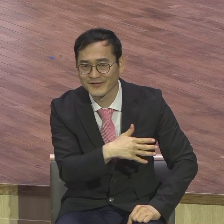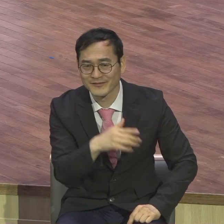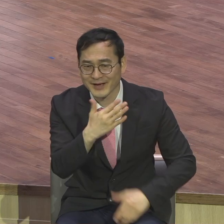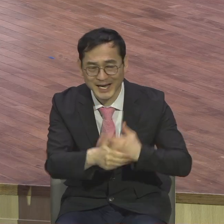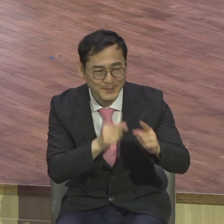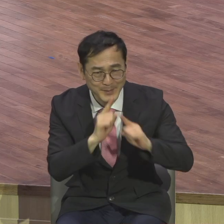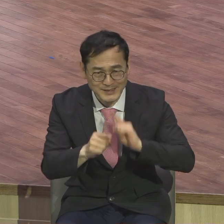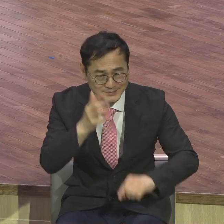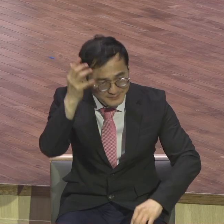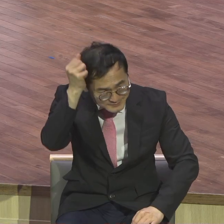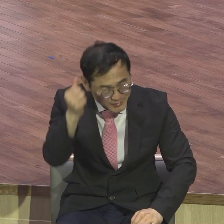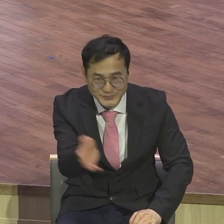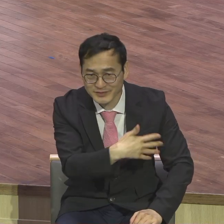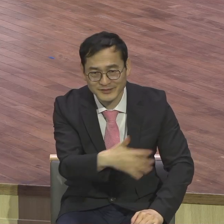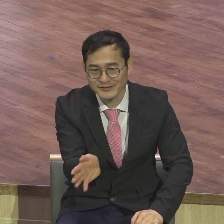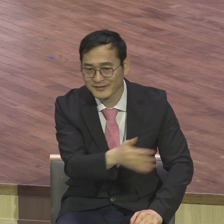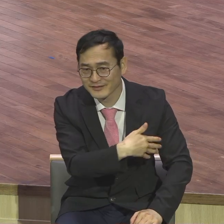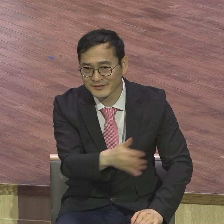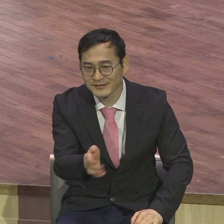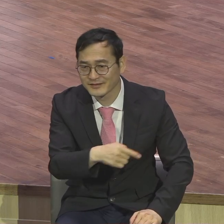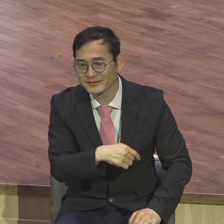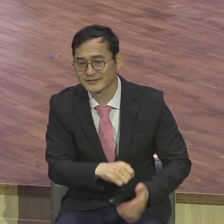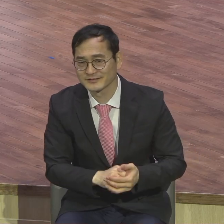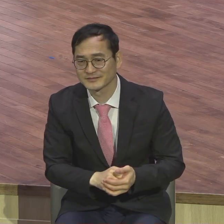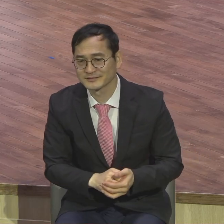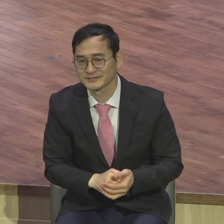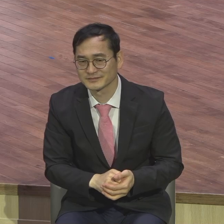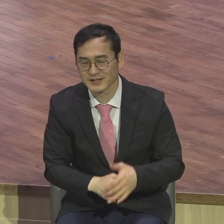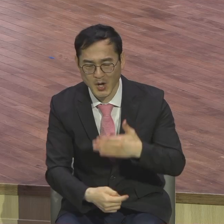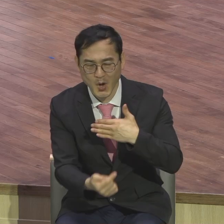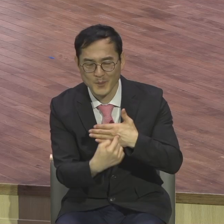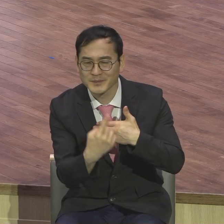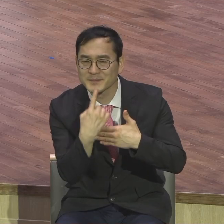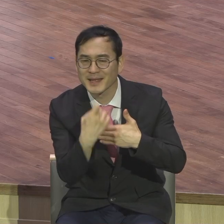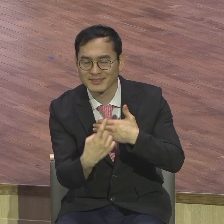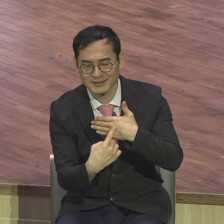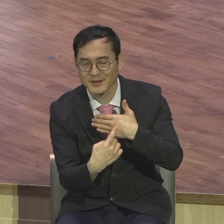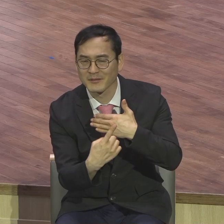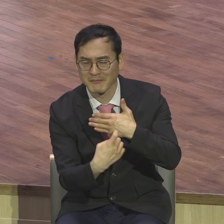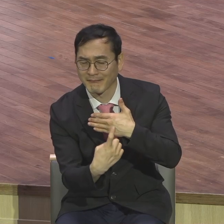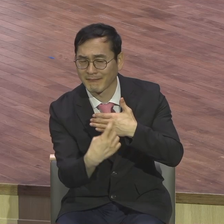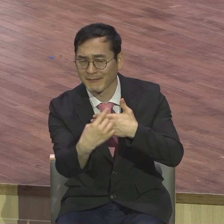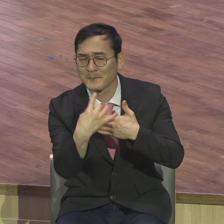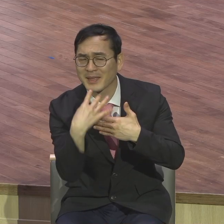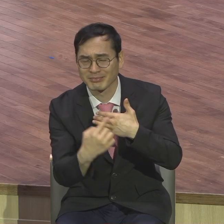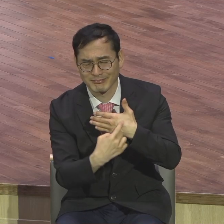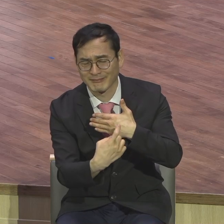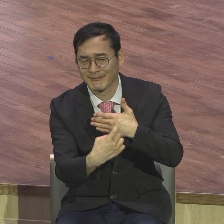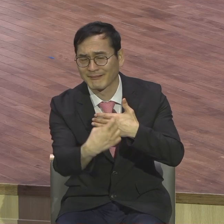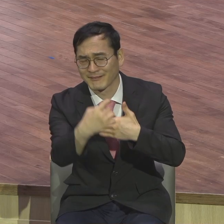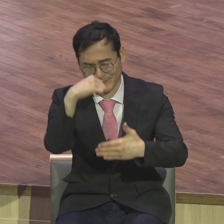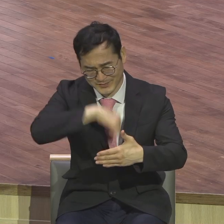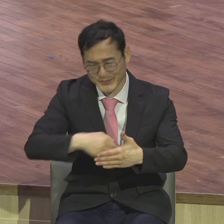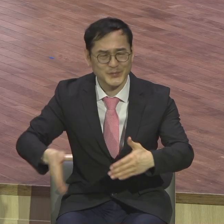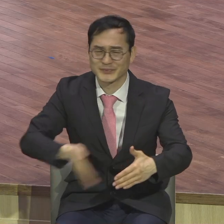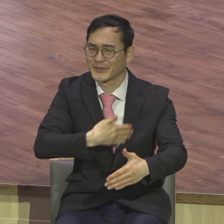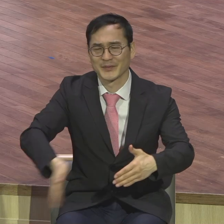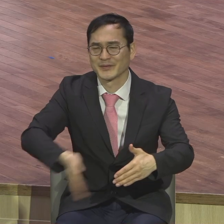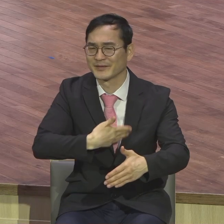임신이야. 배만 뿔룩 나왔지. 생명이 없어. 대부분. 놀라울 정도로.